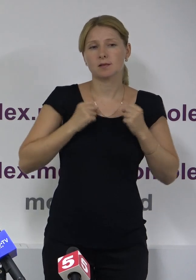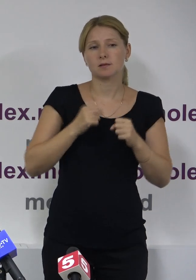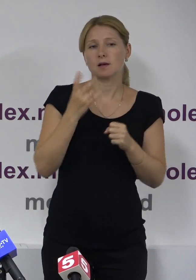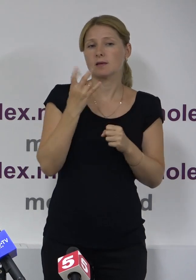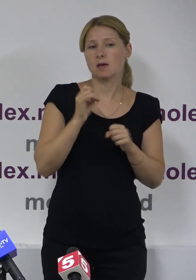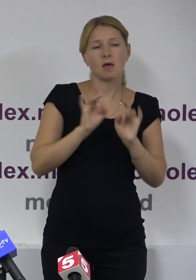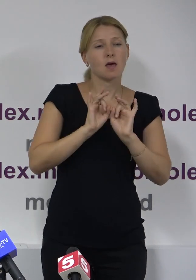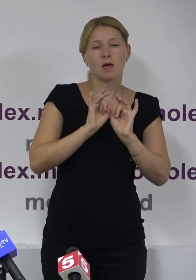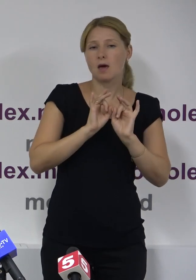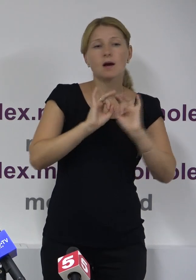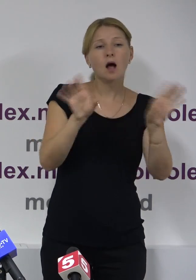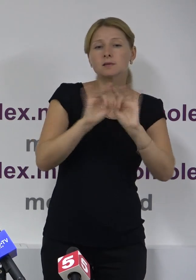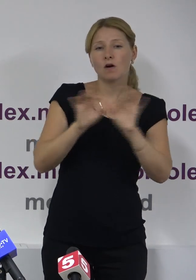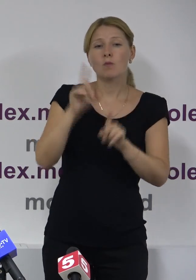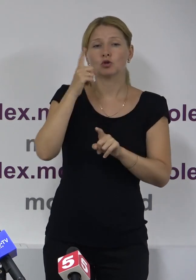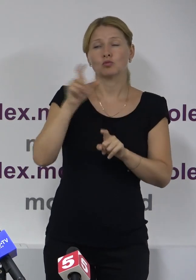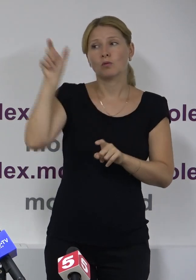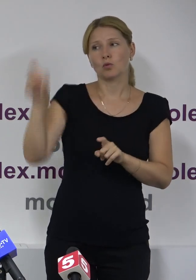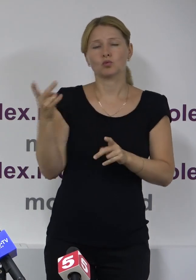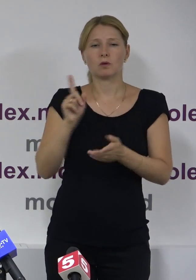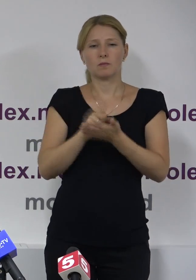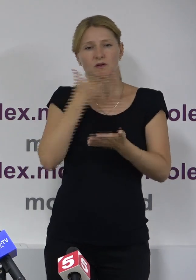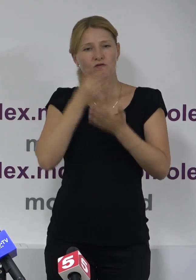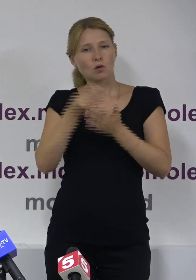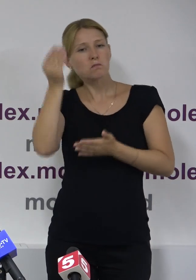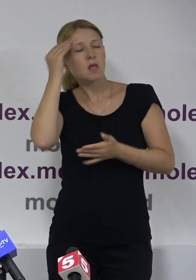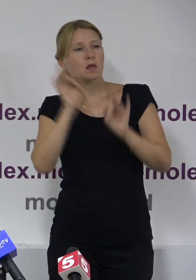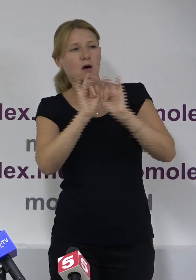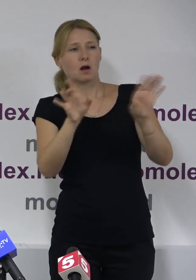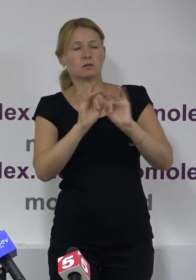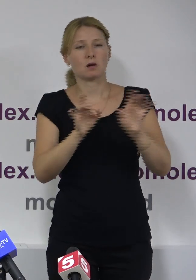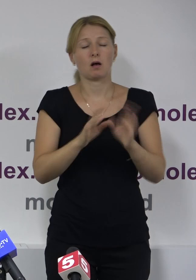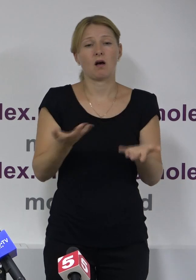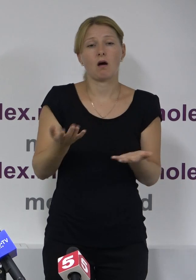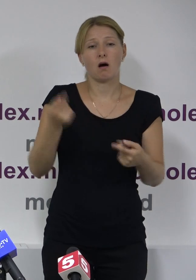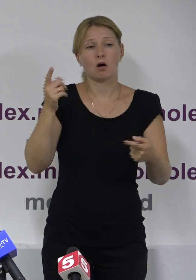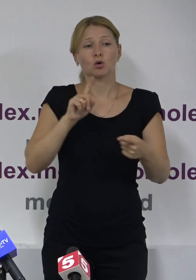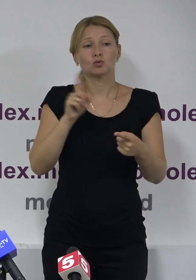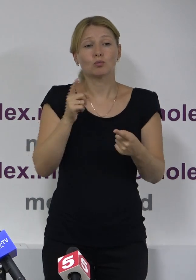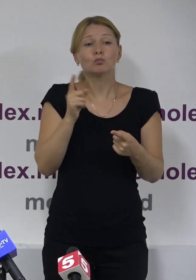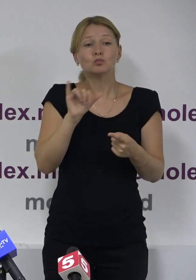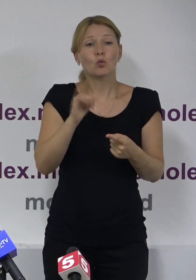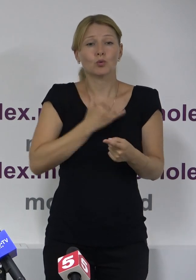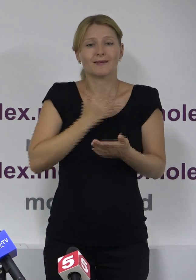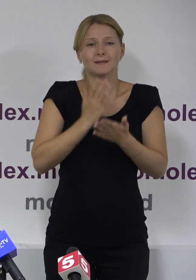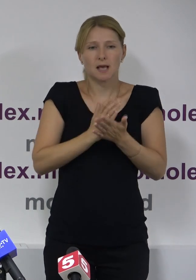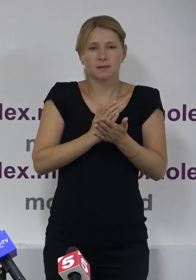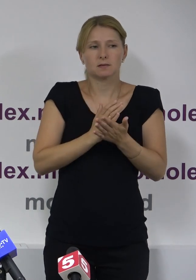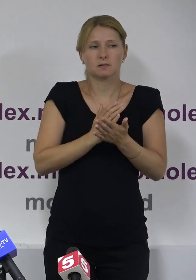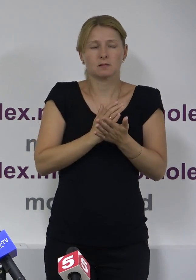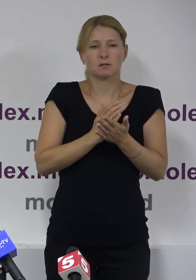Veneția atrage atenția că și în alegeri, și în referendumuri, linia roșie care trebuie să fie păstrată